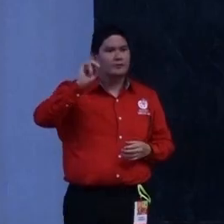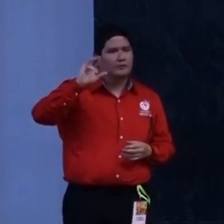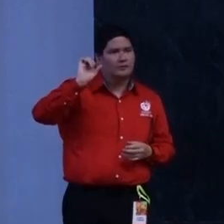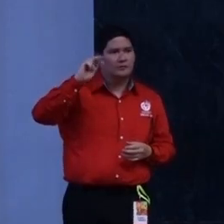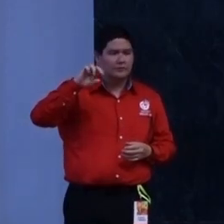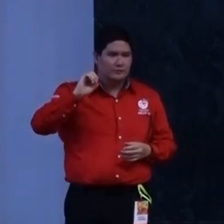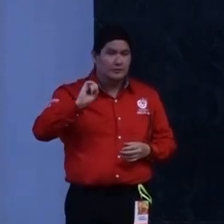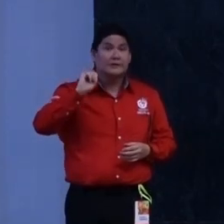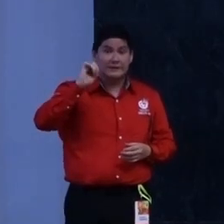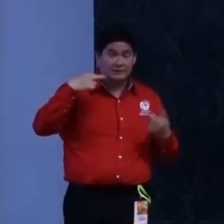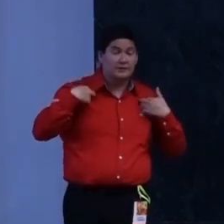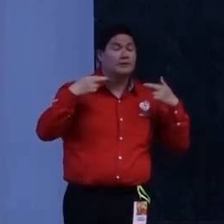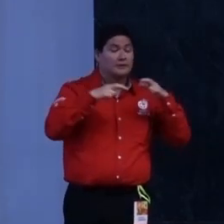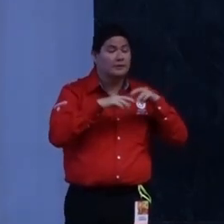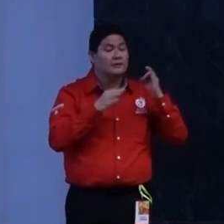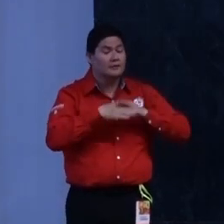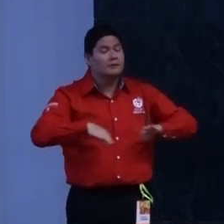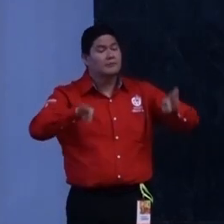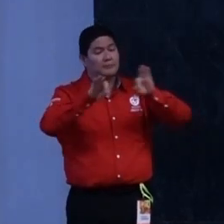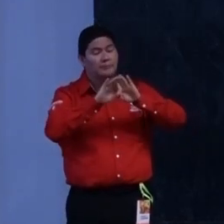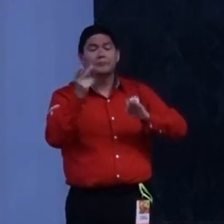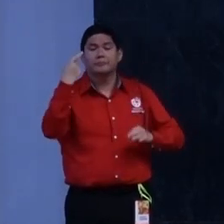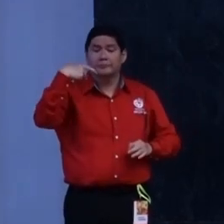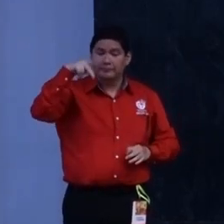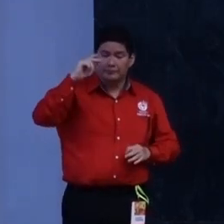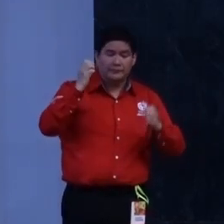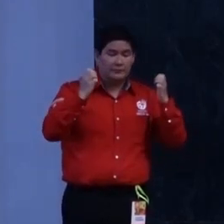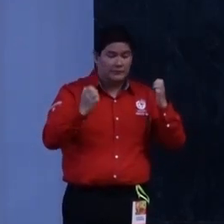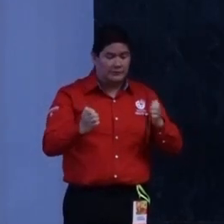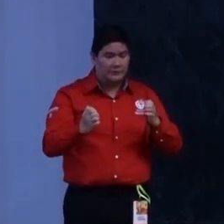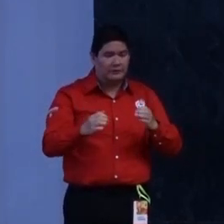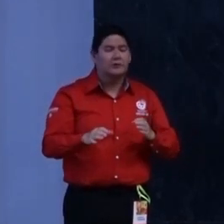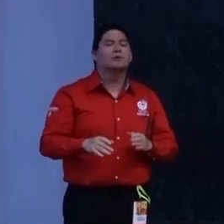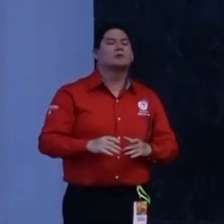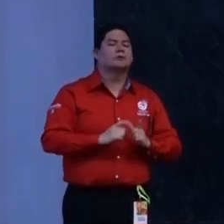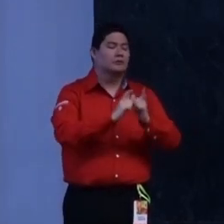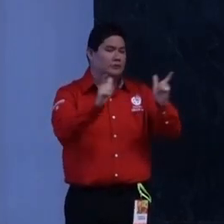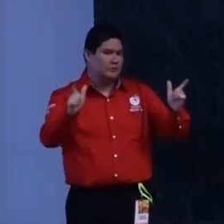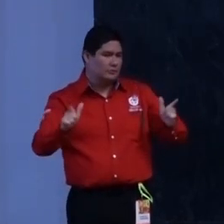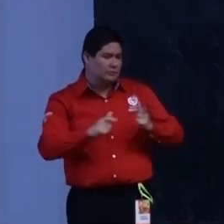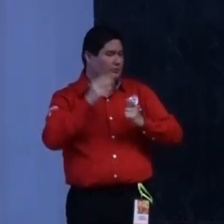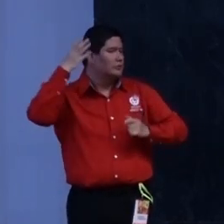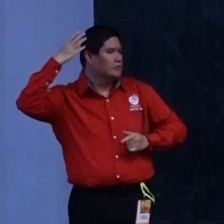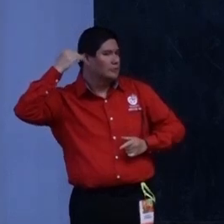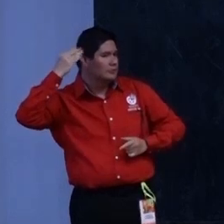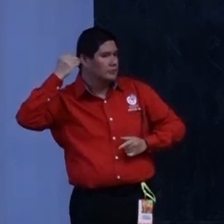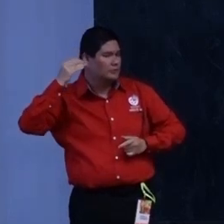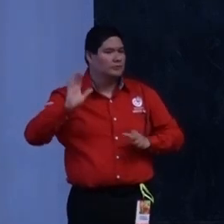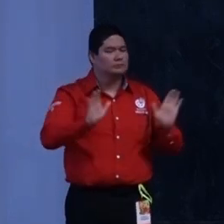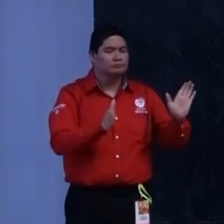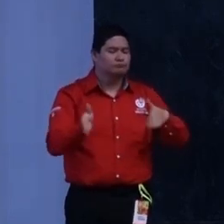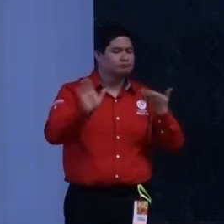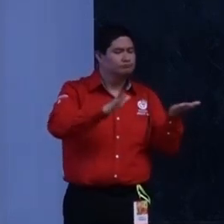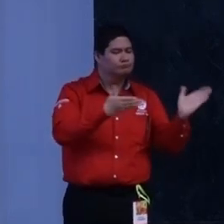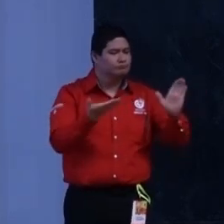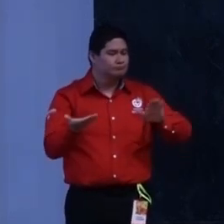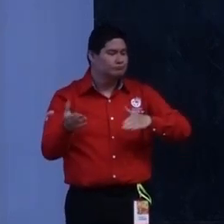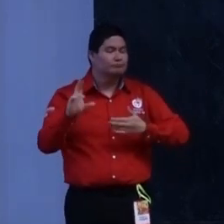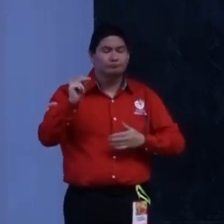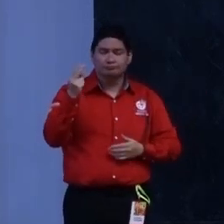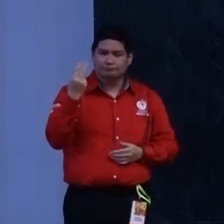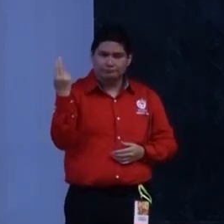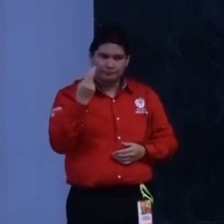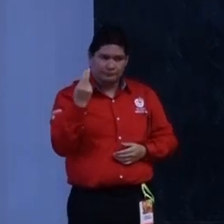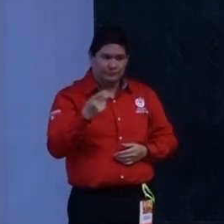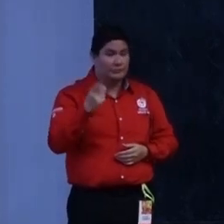sea, sí, el docente es importante, pero que estamos en una orquesta y que en esta orquesta no necesariamente